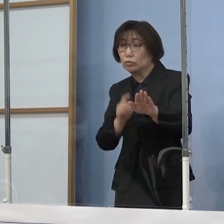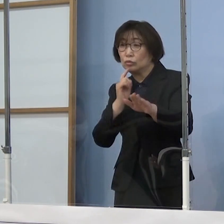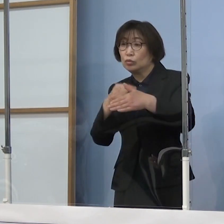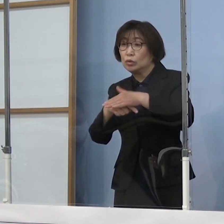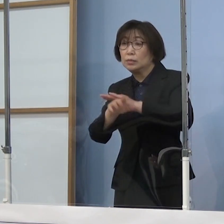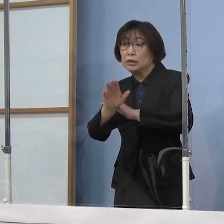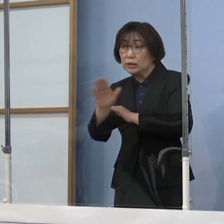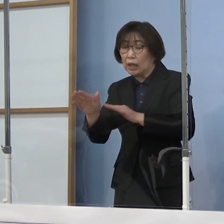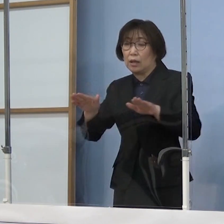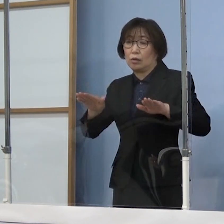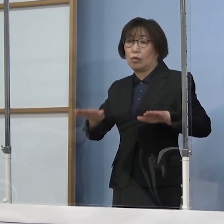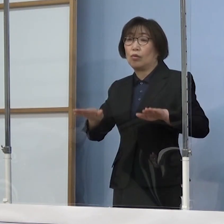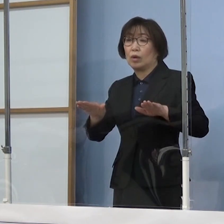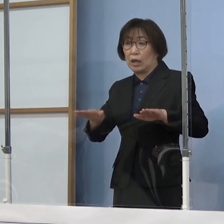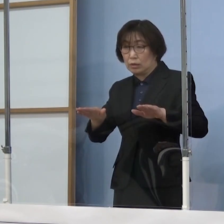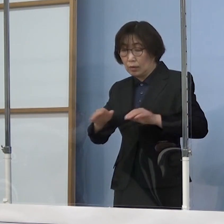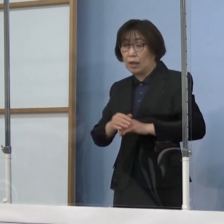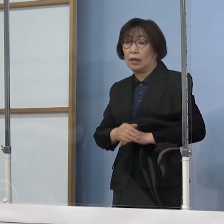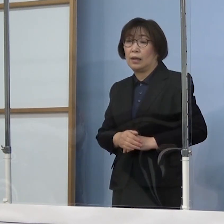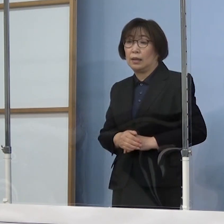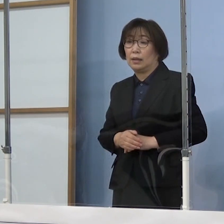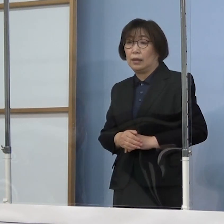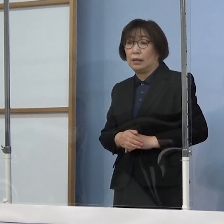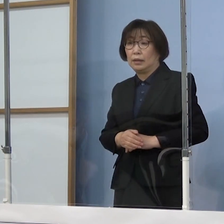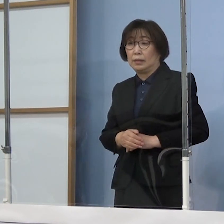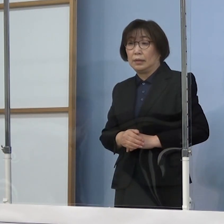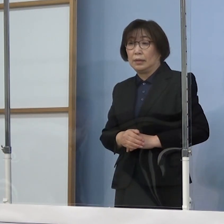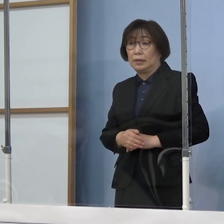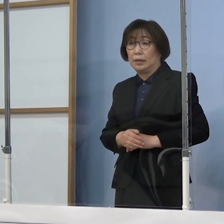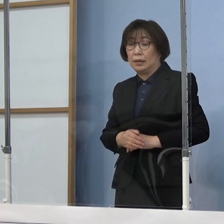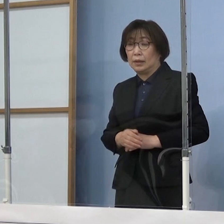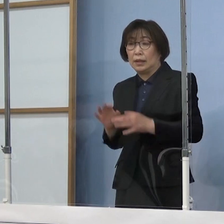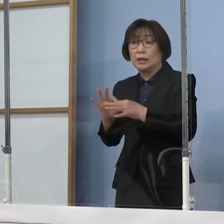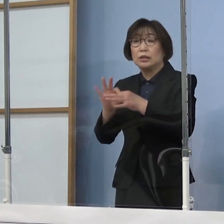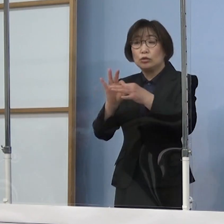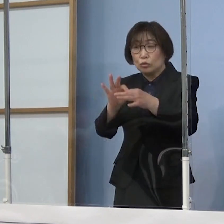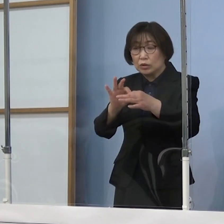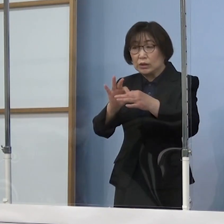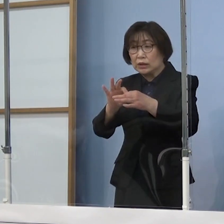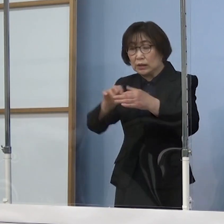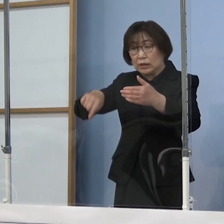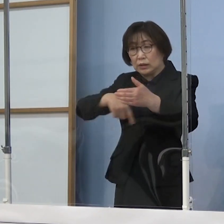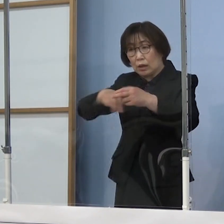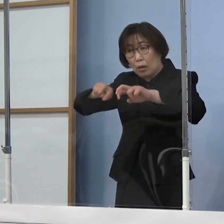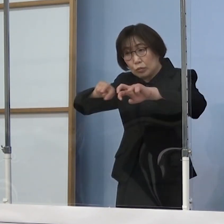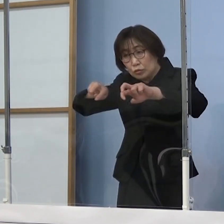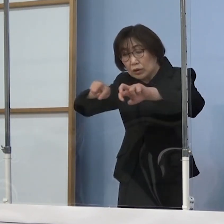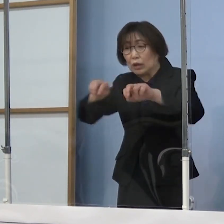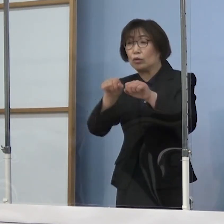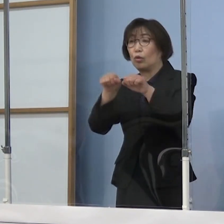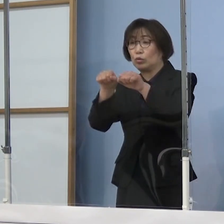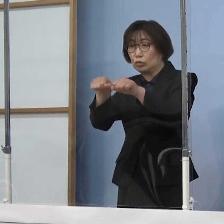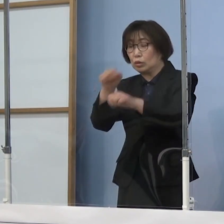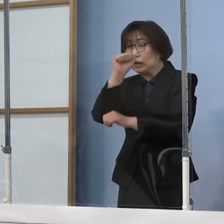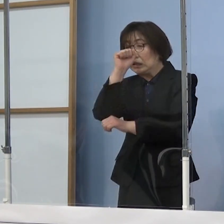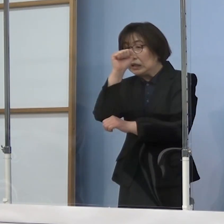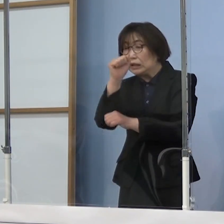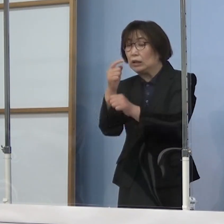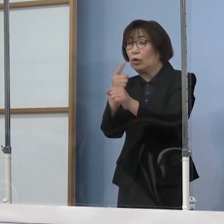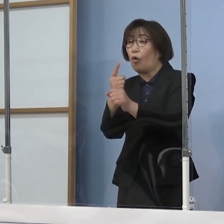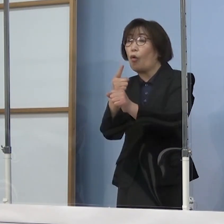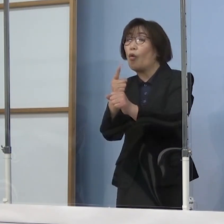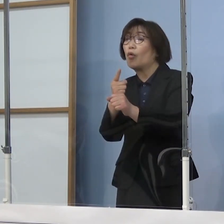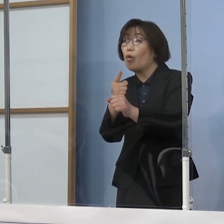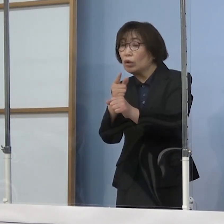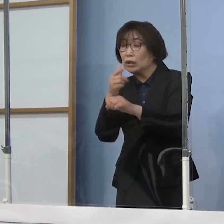回については情勢こちらを引き続き分析をする、そしていい方向に徳島は進